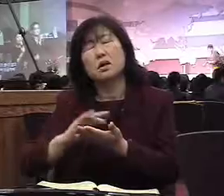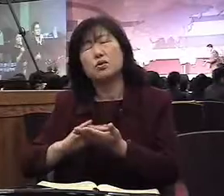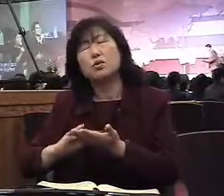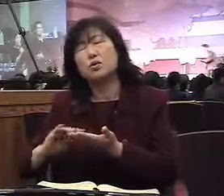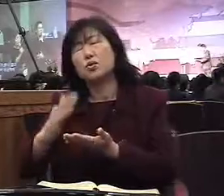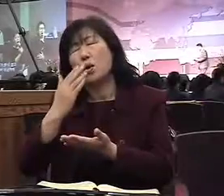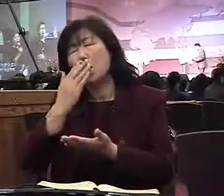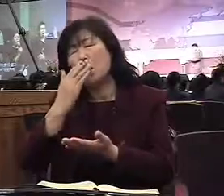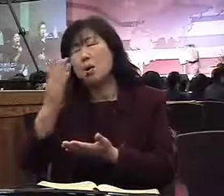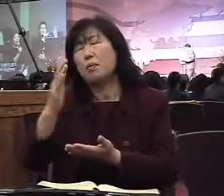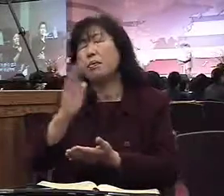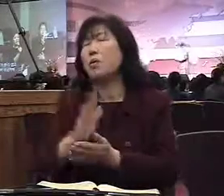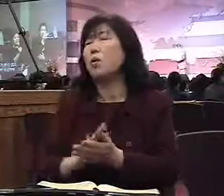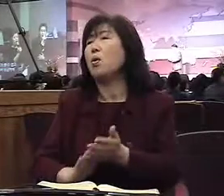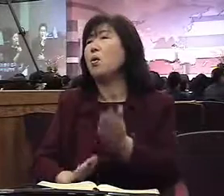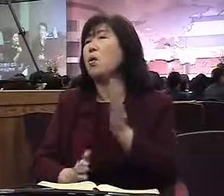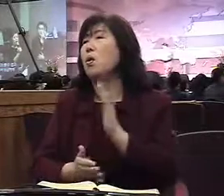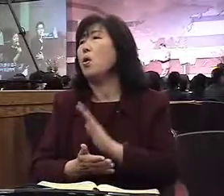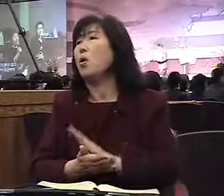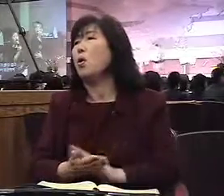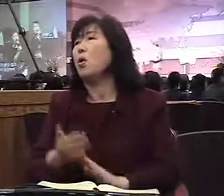살 수 없고